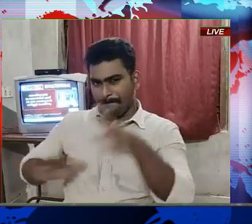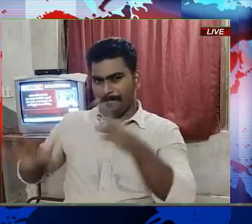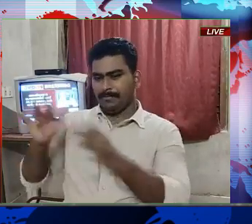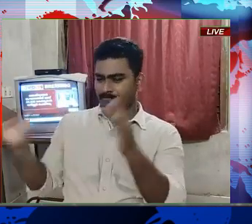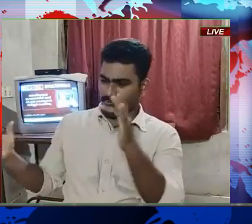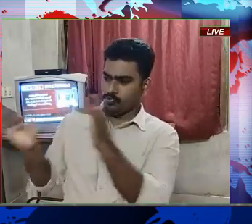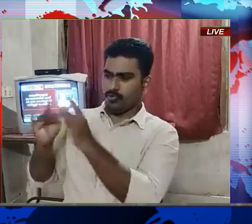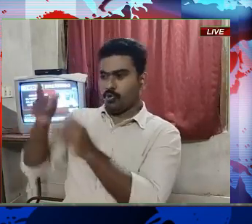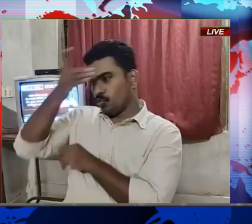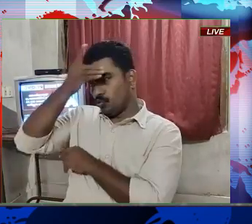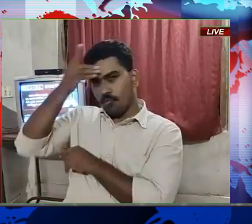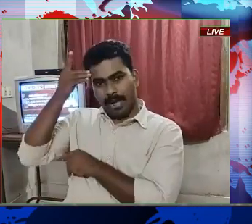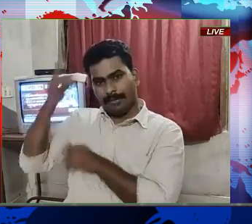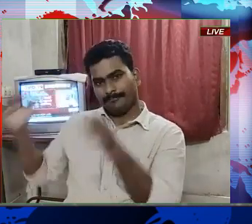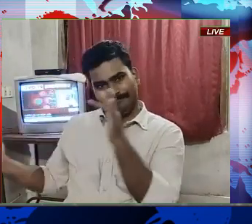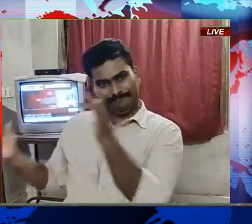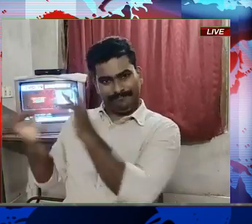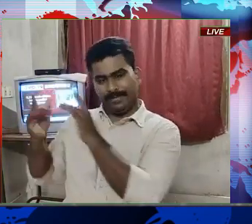വേറൊരു